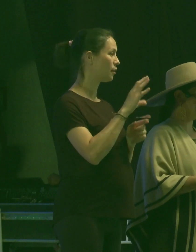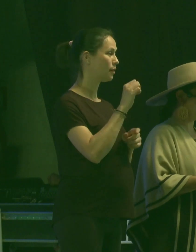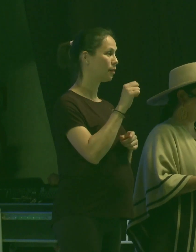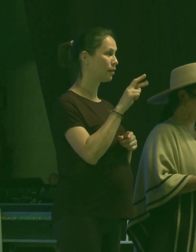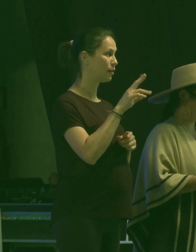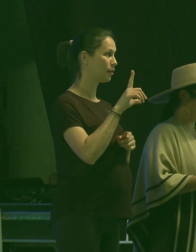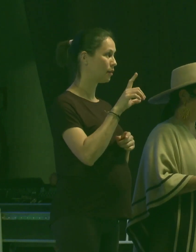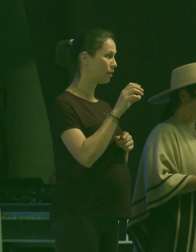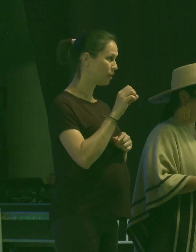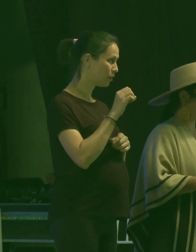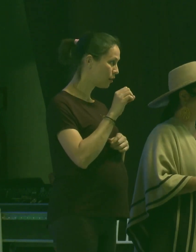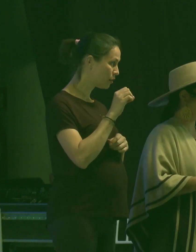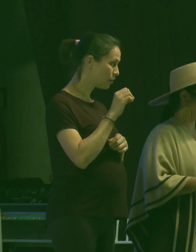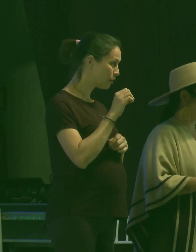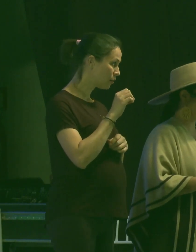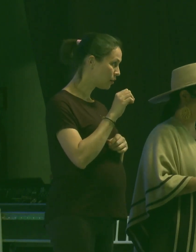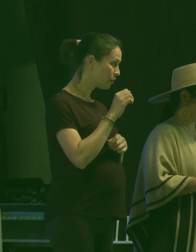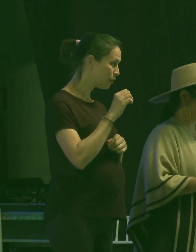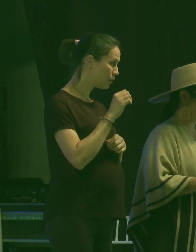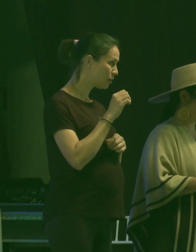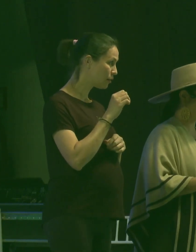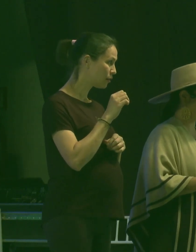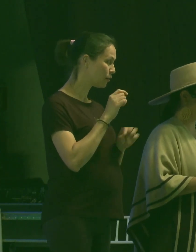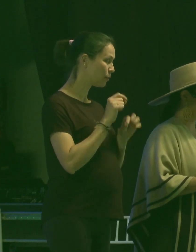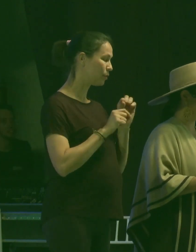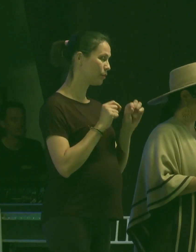Tubino. Para